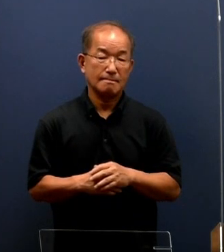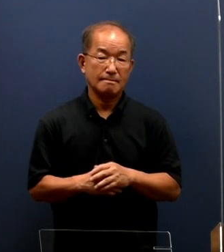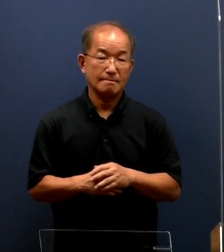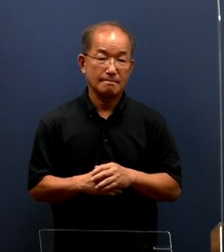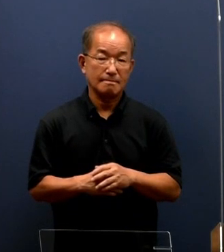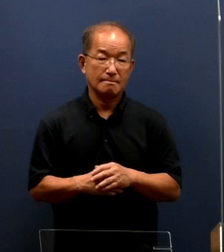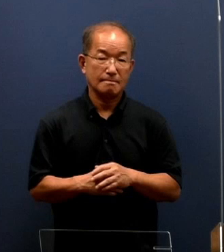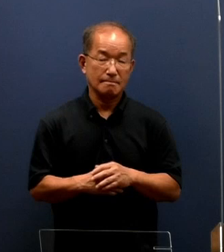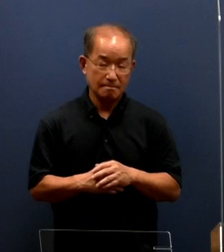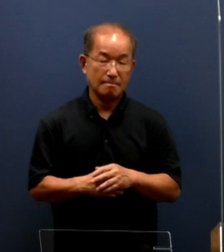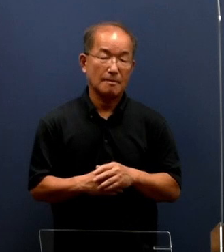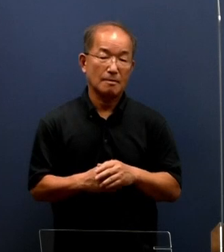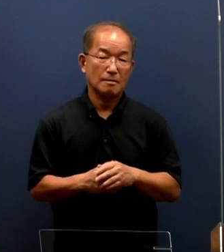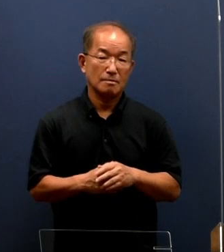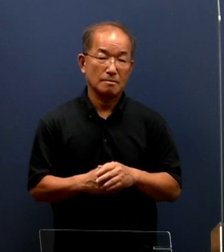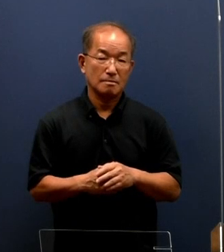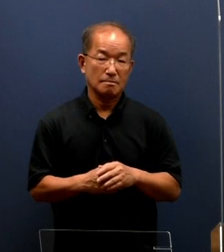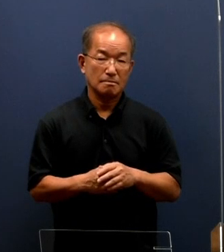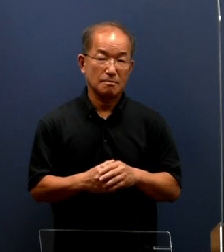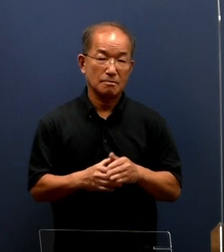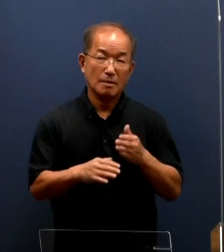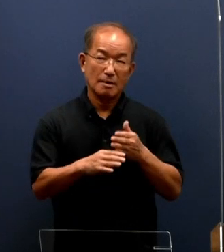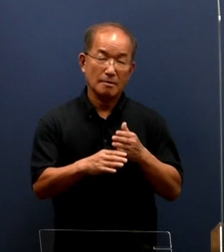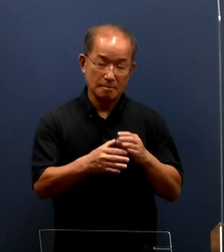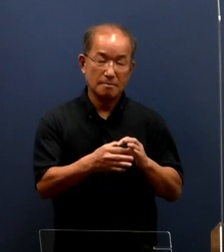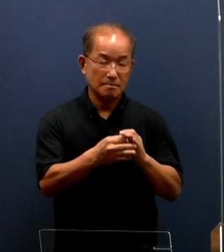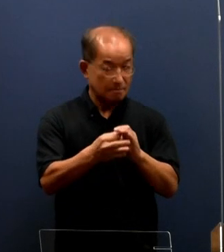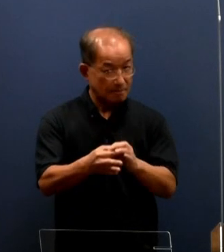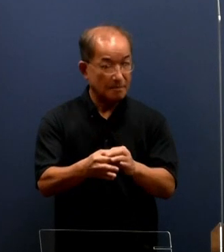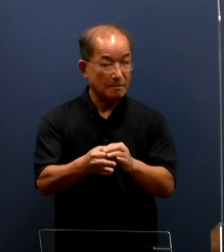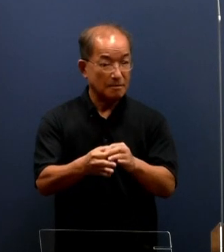乗り越えることができたんじゃないかと思っています。つまりその